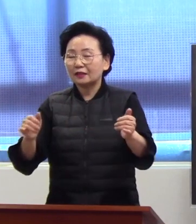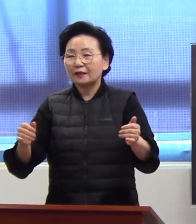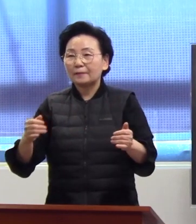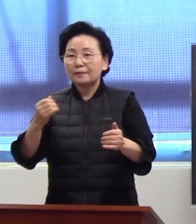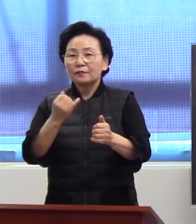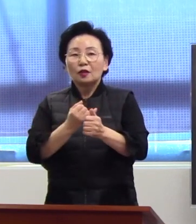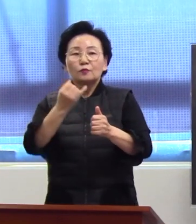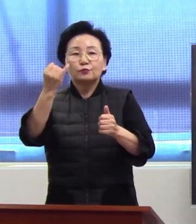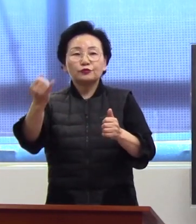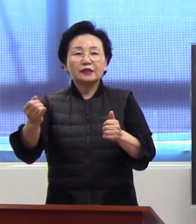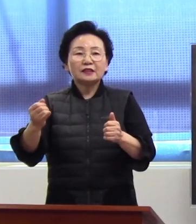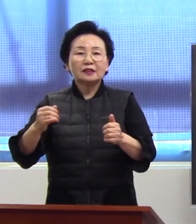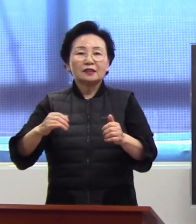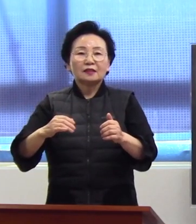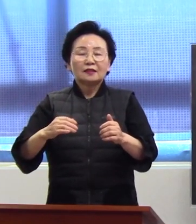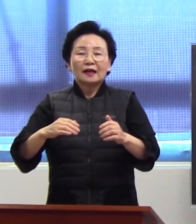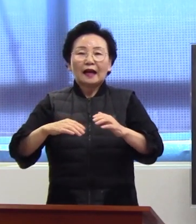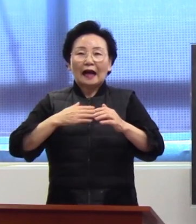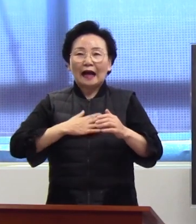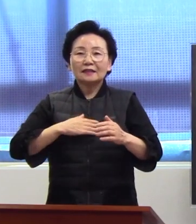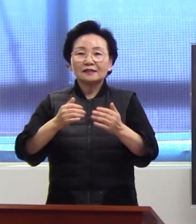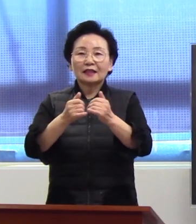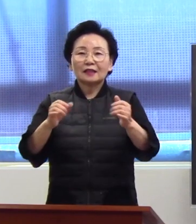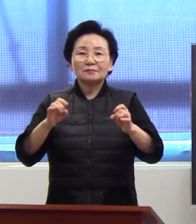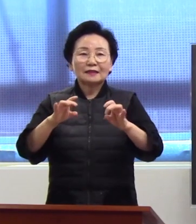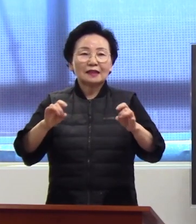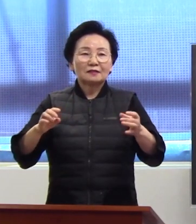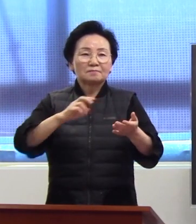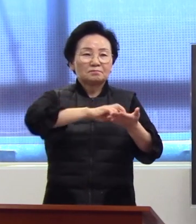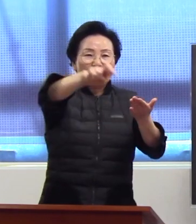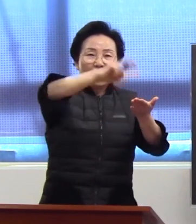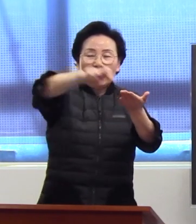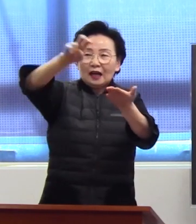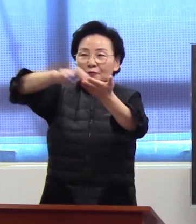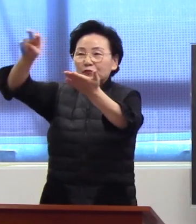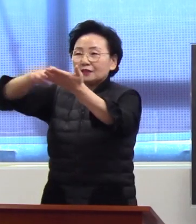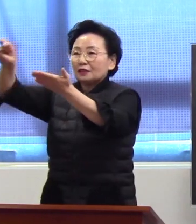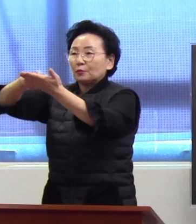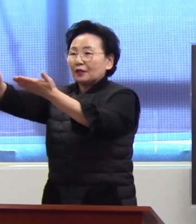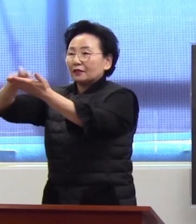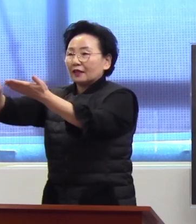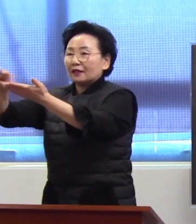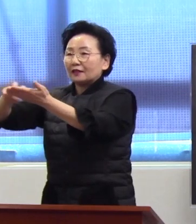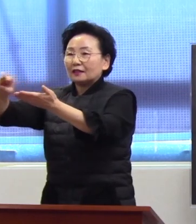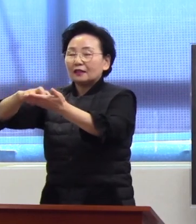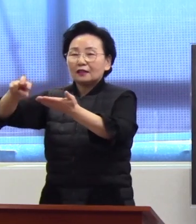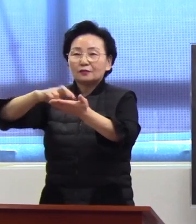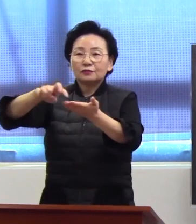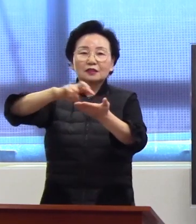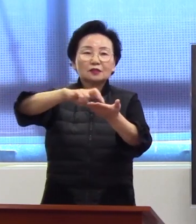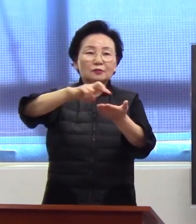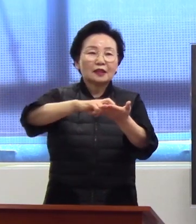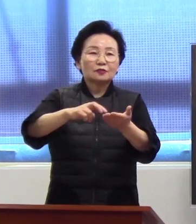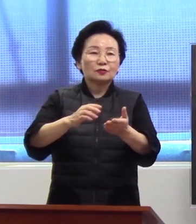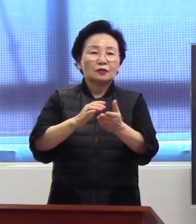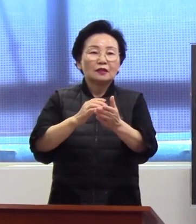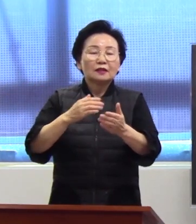사람들인데 부인이 아는 사람마다 막 문자를 보낸 거야. 문자를 보내가지고